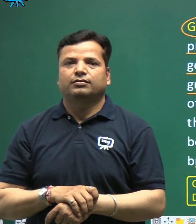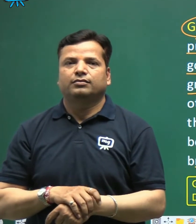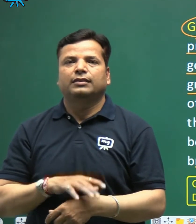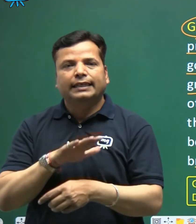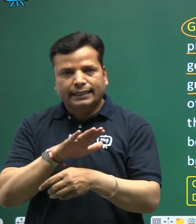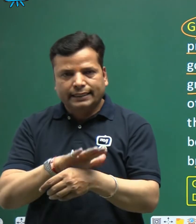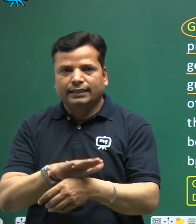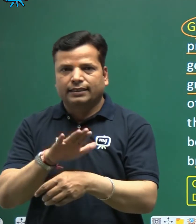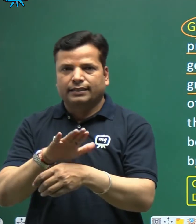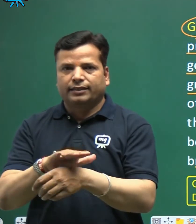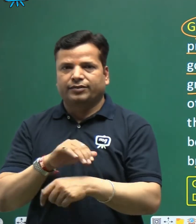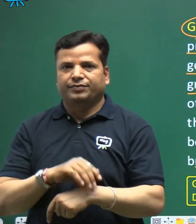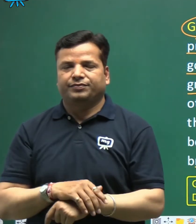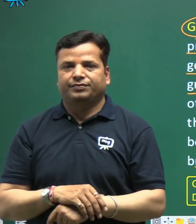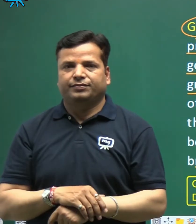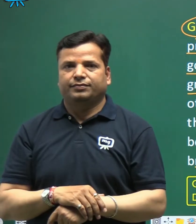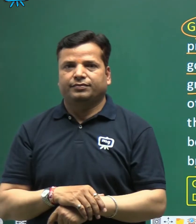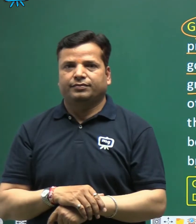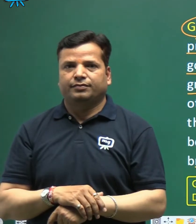धीरे धीरे,